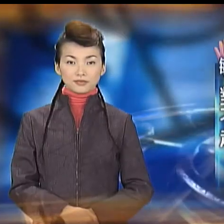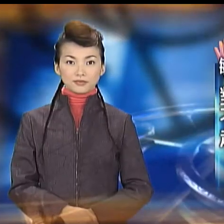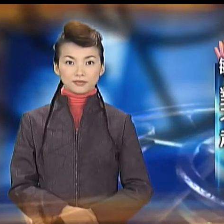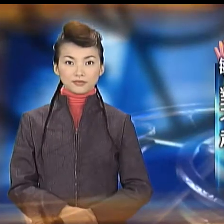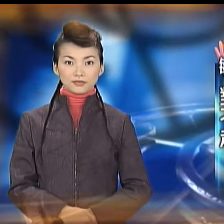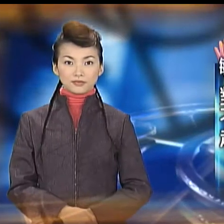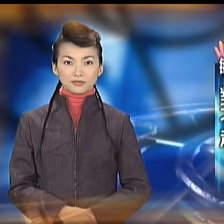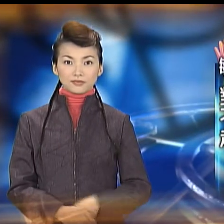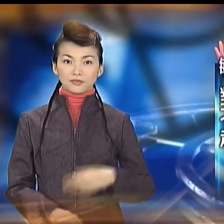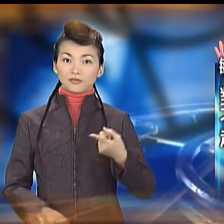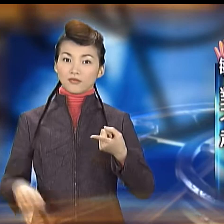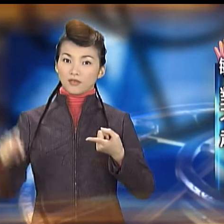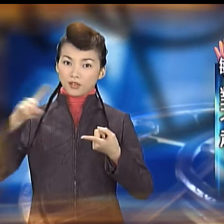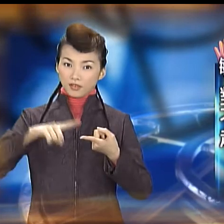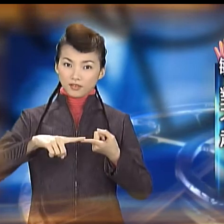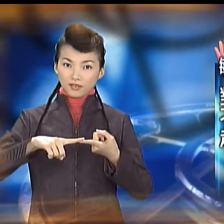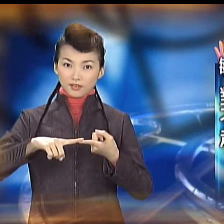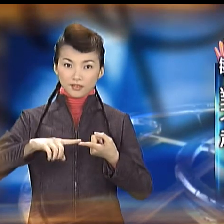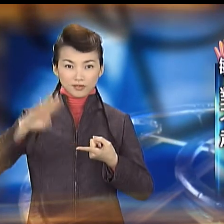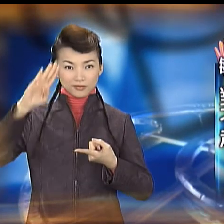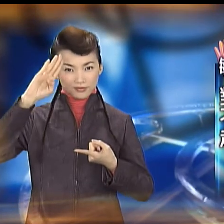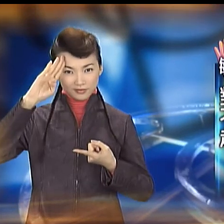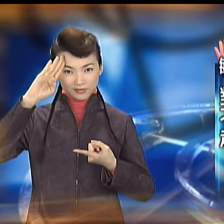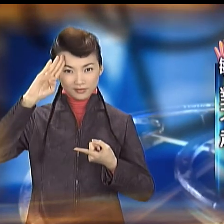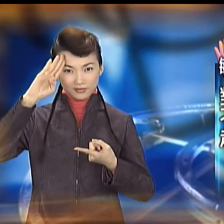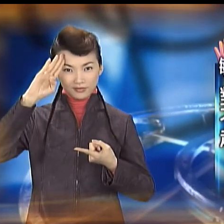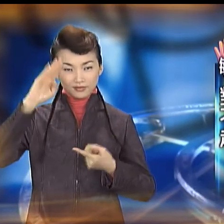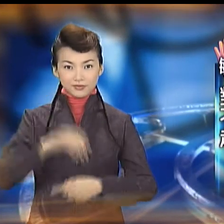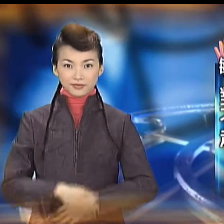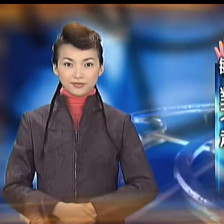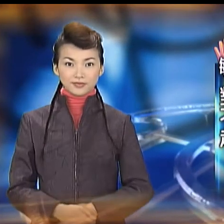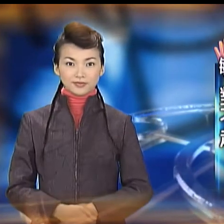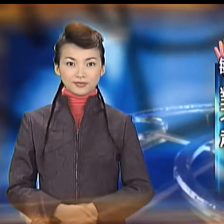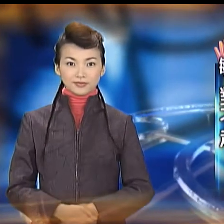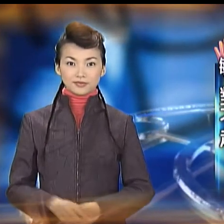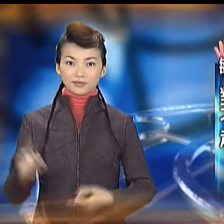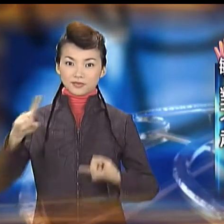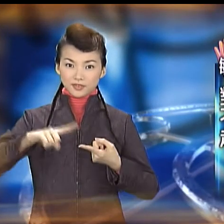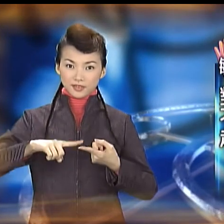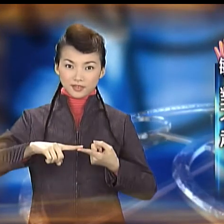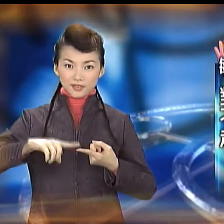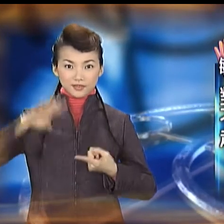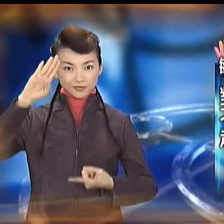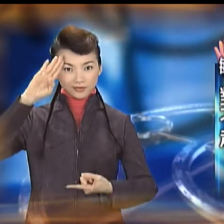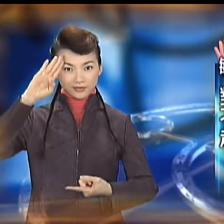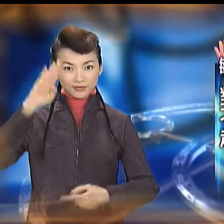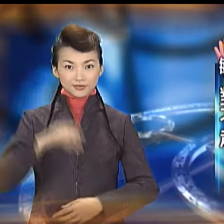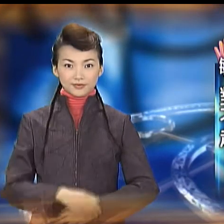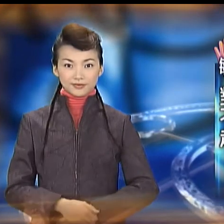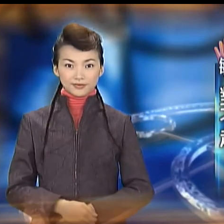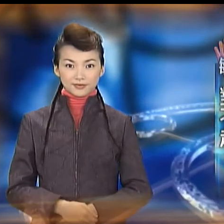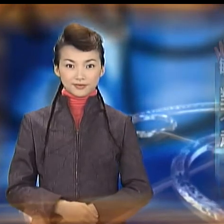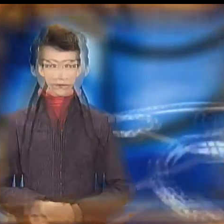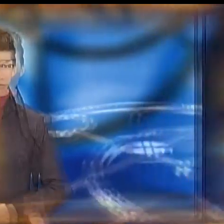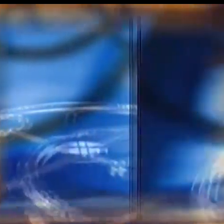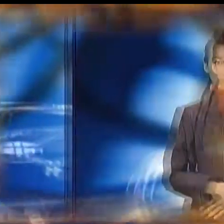敲一下左食指，再用充满歉意的表情敬个礼，就是对不起。